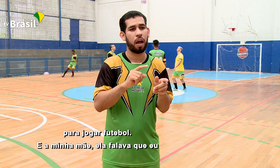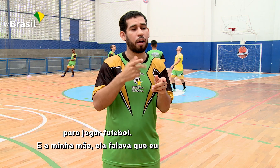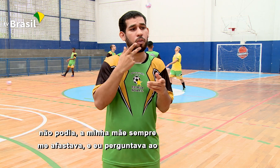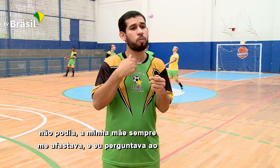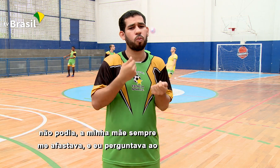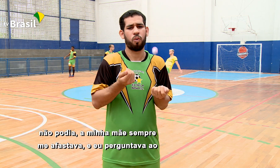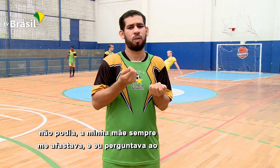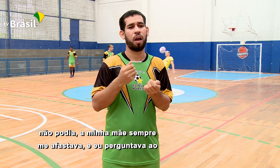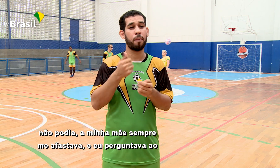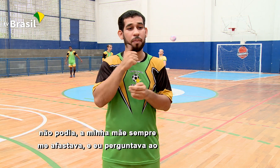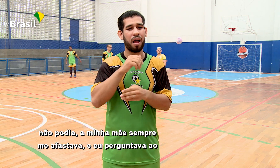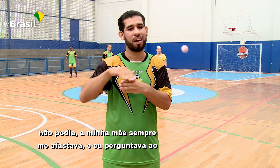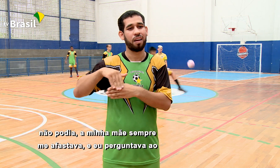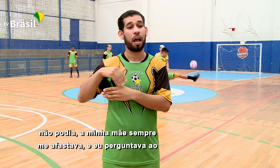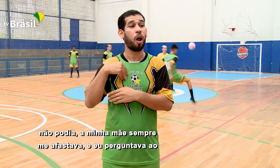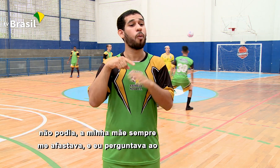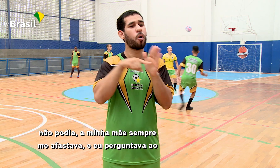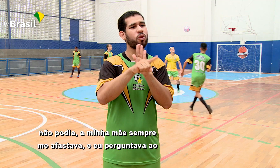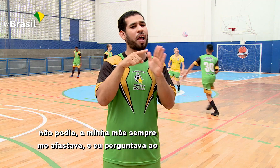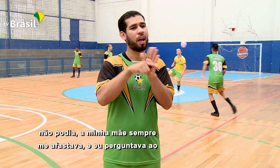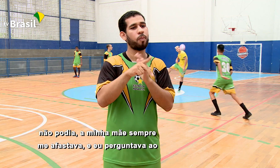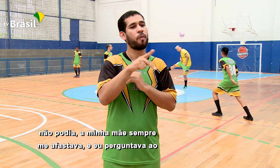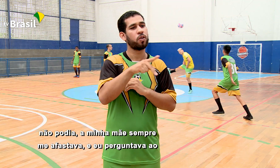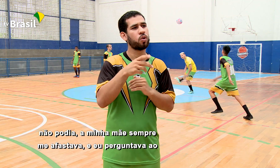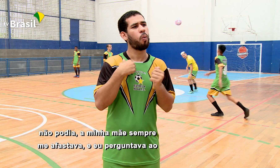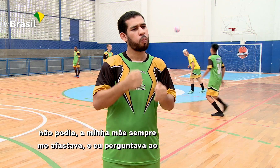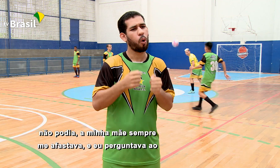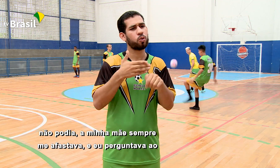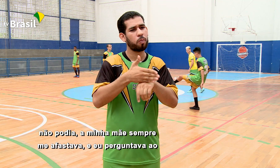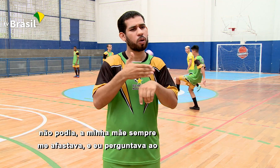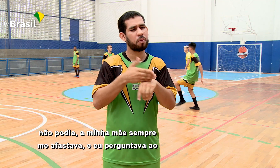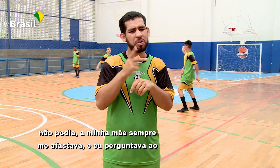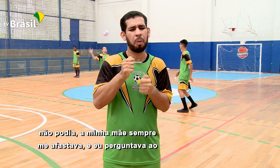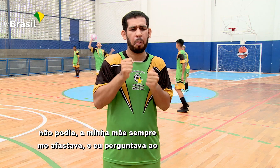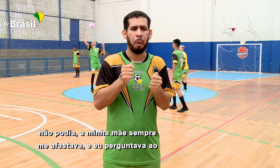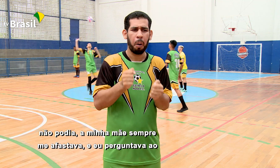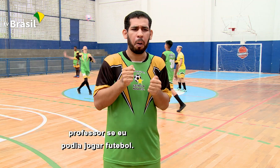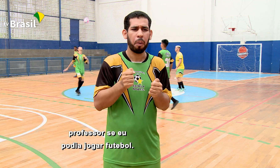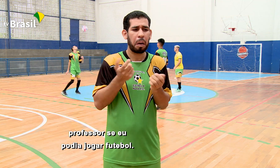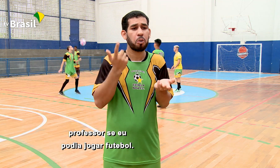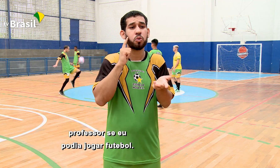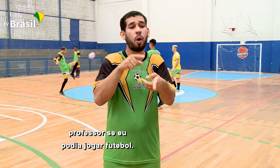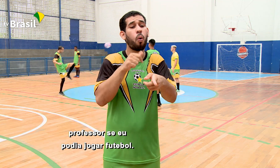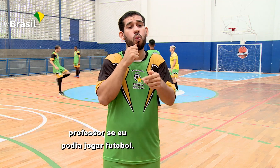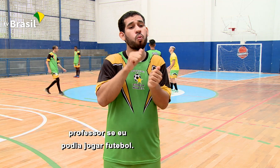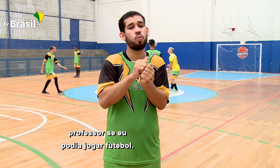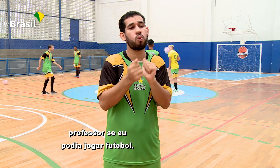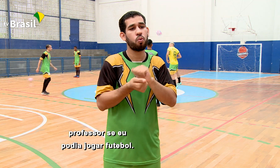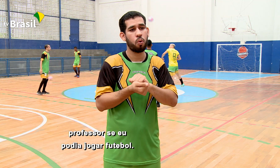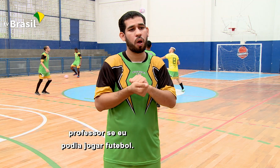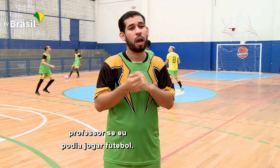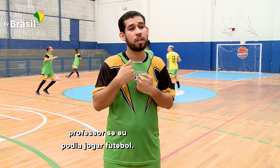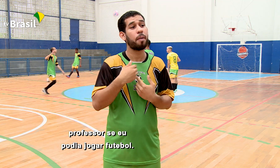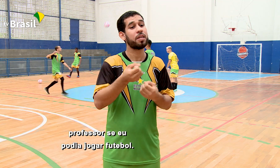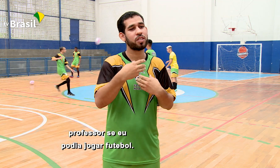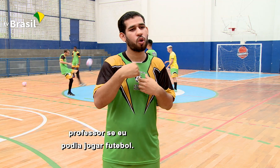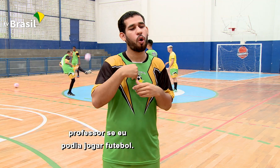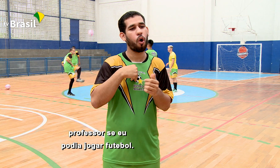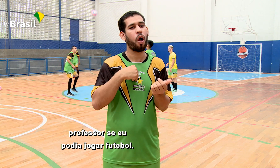que eu não podia. A minha mãe sempre me afastava. E eu perguntava ao professor se eu podia jogar futebol. E aí